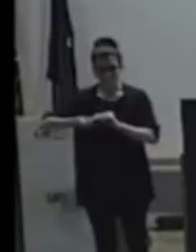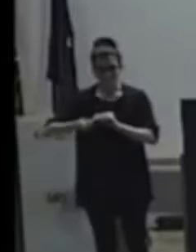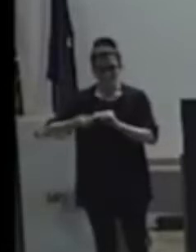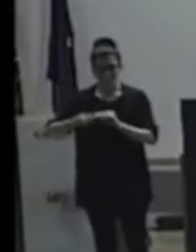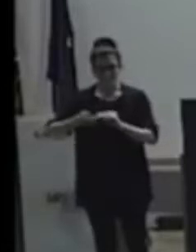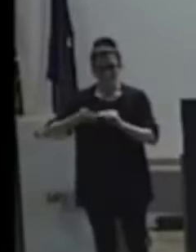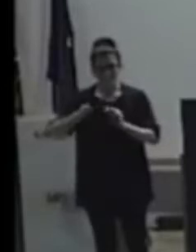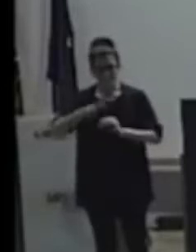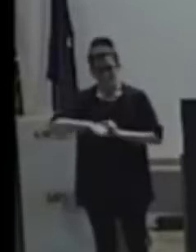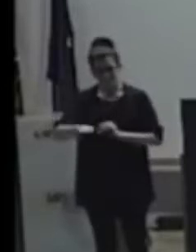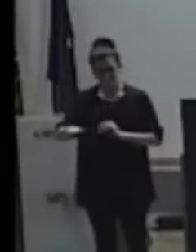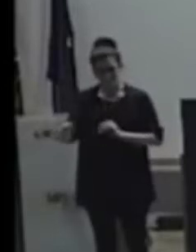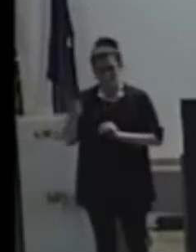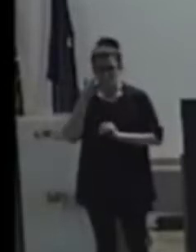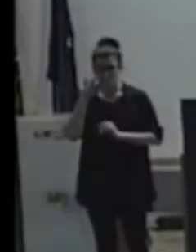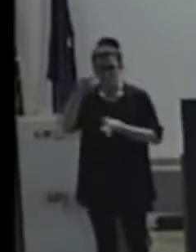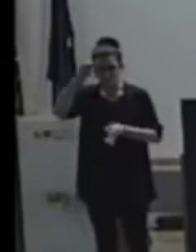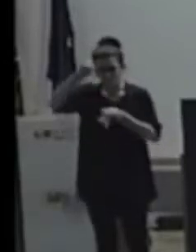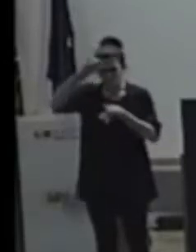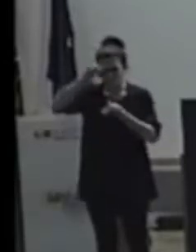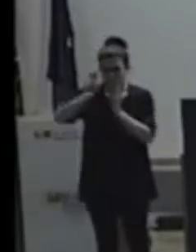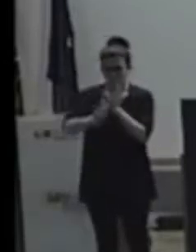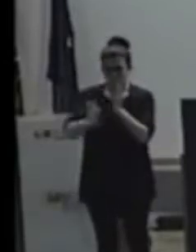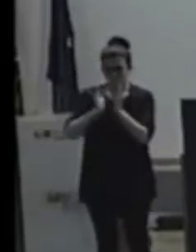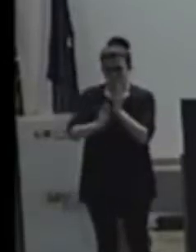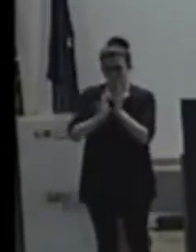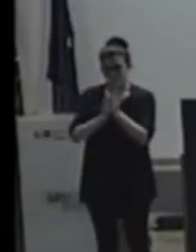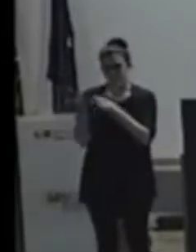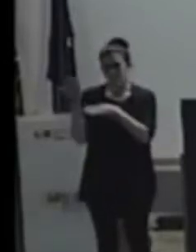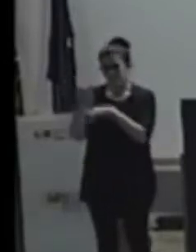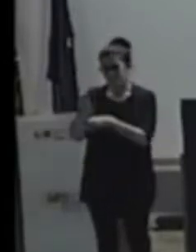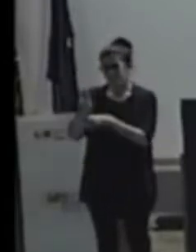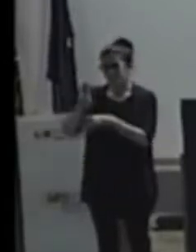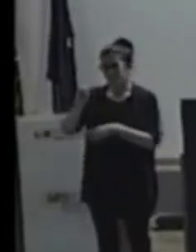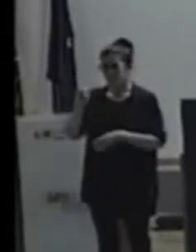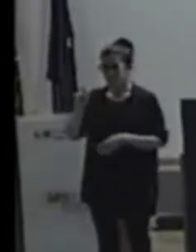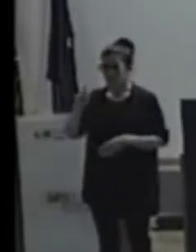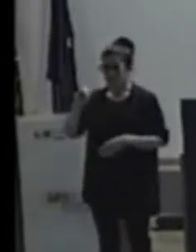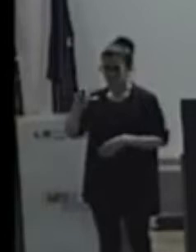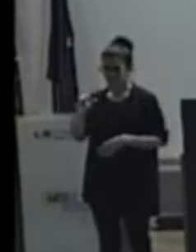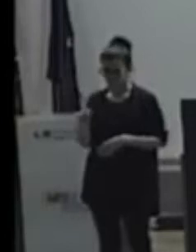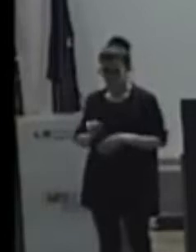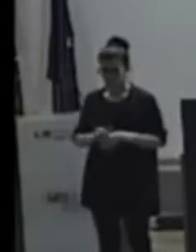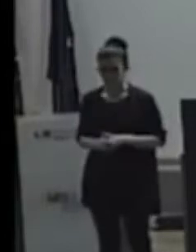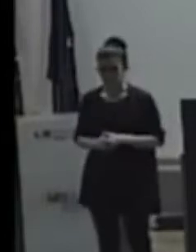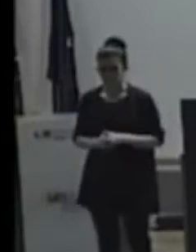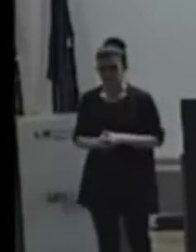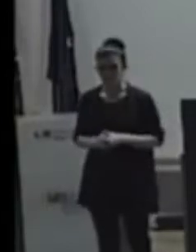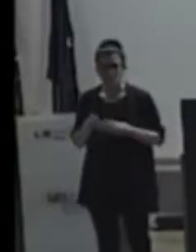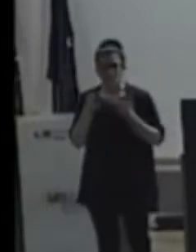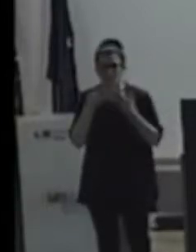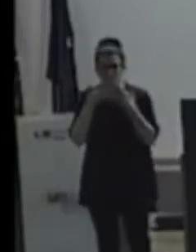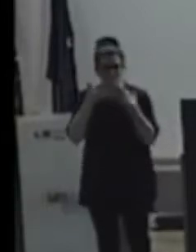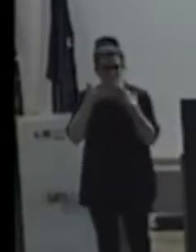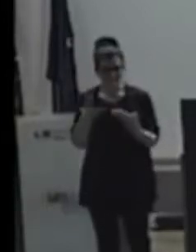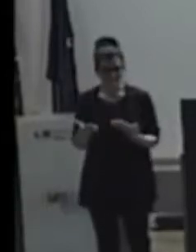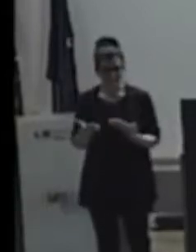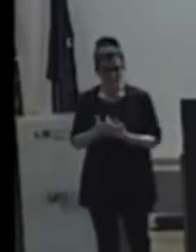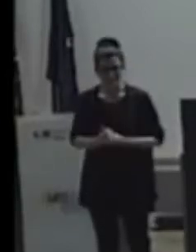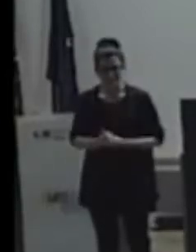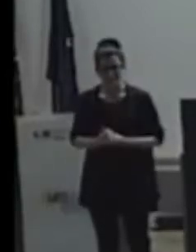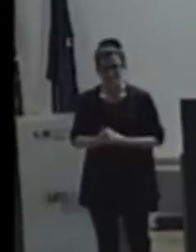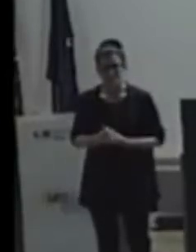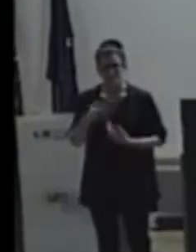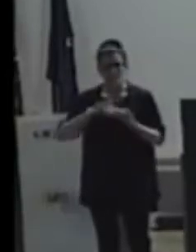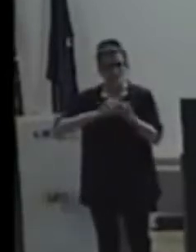poquito más en profundidad, que nos presenta Patricia. Sí. Muy bien. Bueno, pues muchísimas gracias. Bueno, podríamos